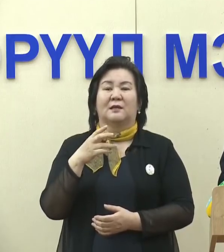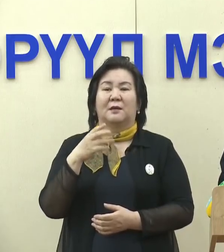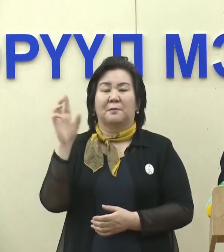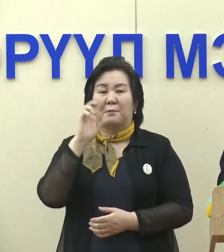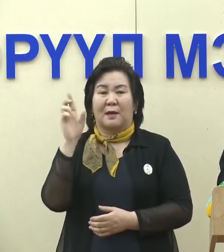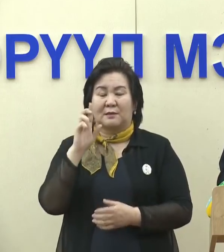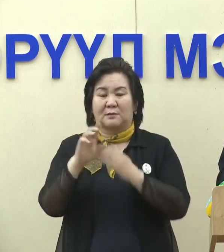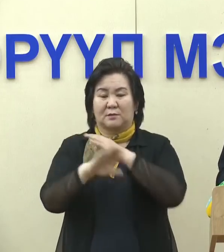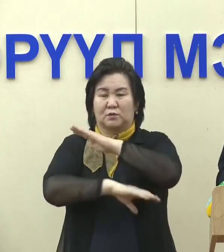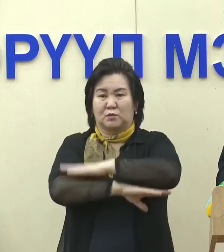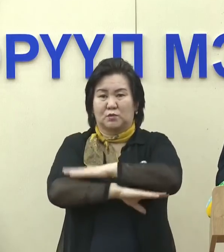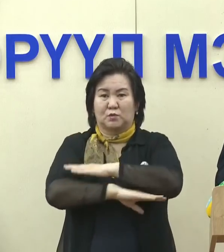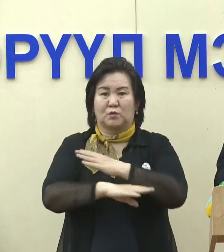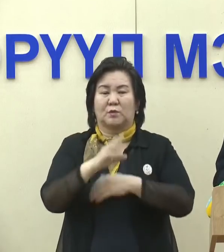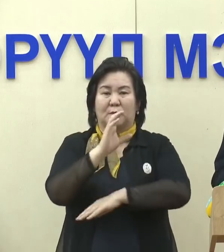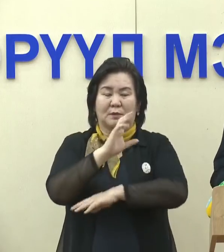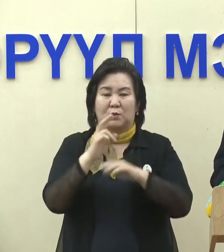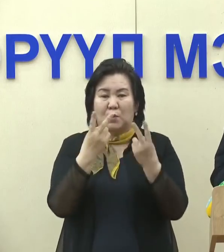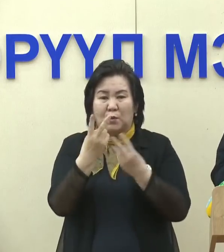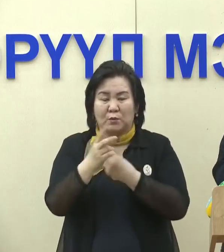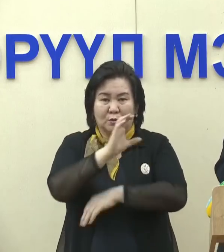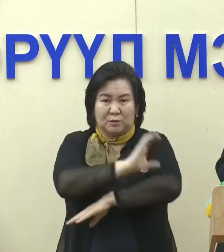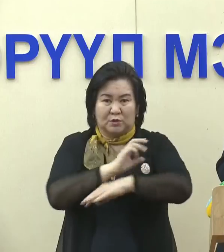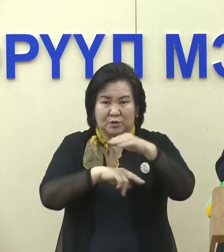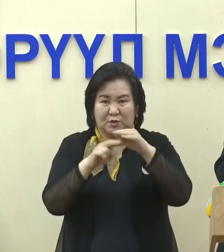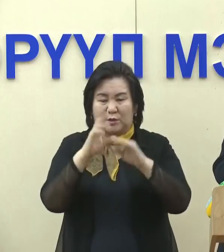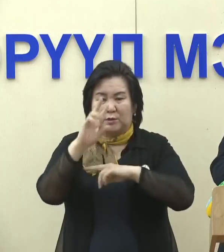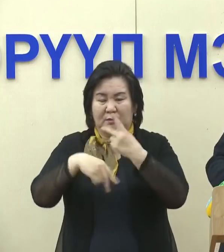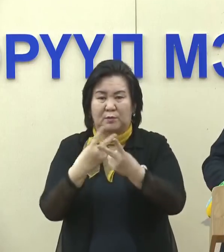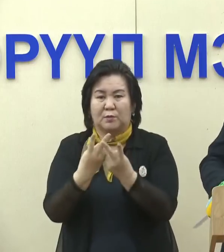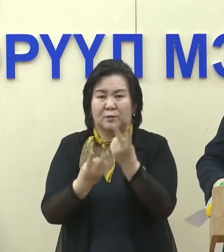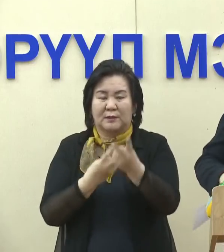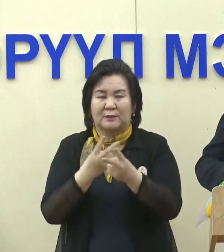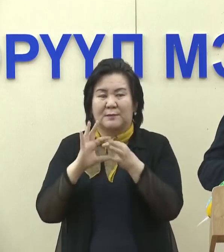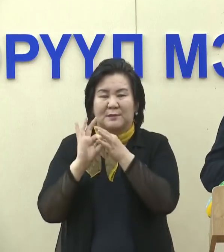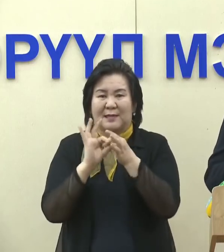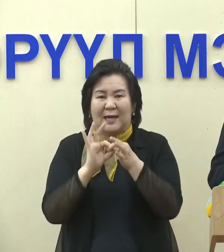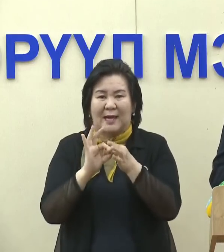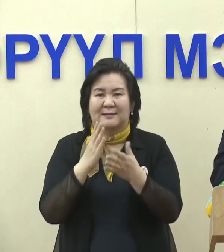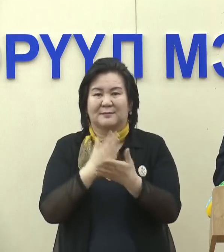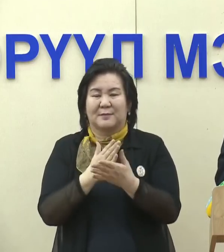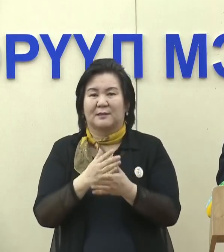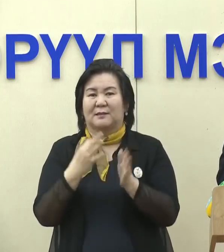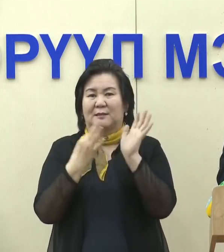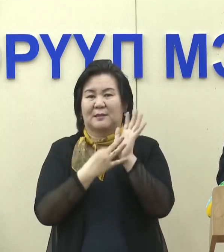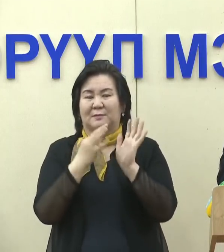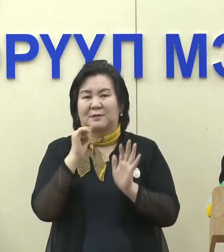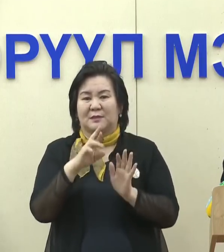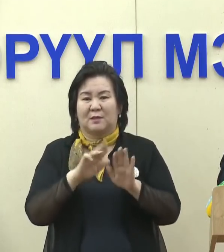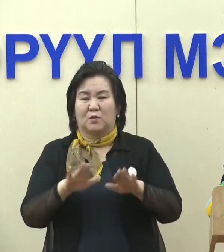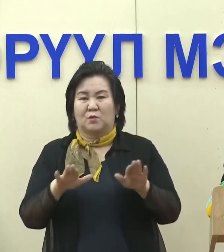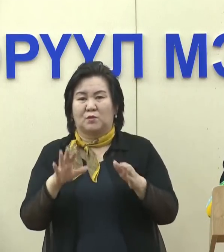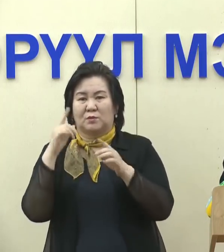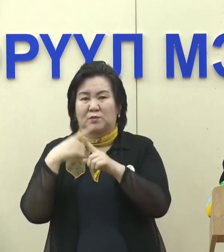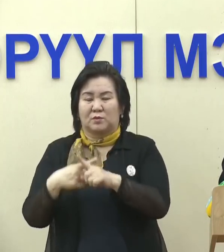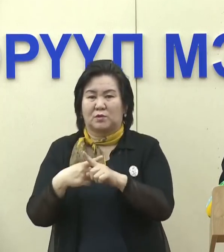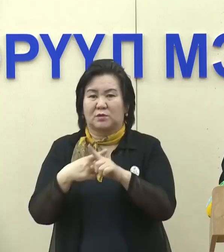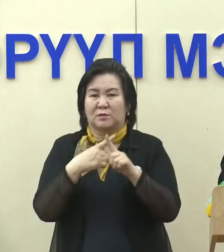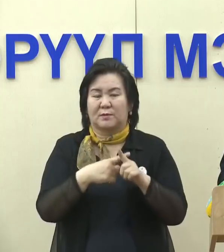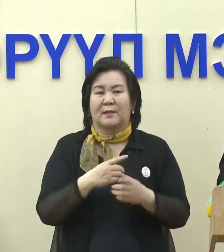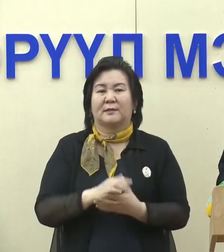сургуулийн үйл ажиллагааг хаана гэдгээ ерөнхий сайдын зарлсан байна. Энэ шийдвэрт нийтдээ одоо 8 сая гаруй сурагчид бол одоо